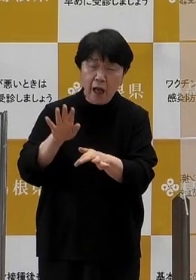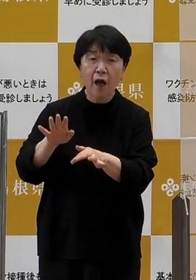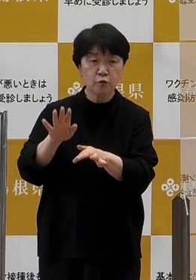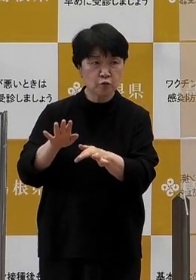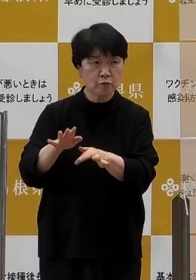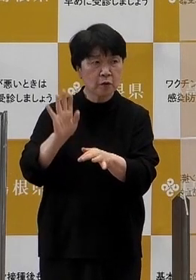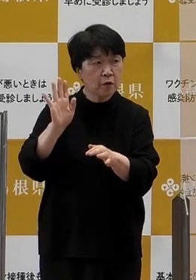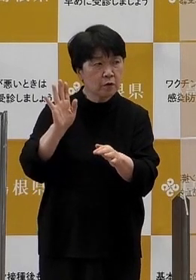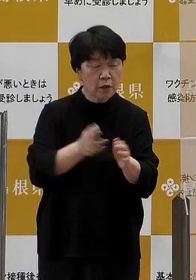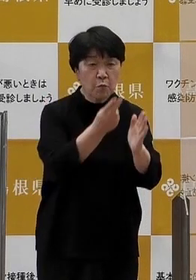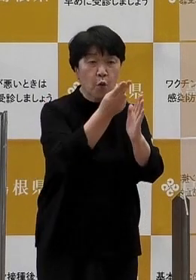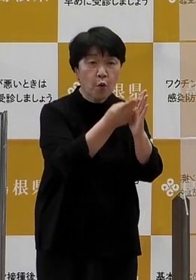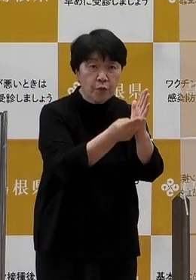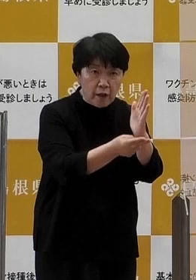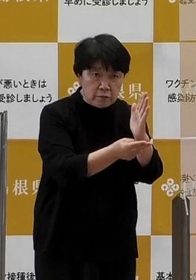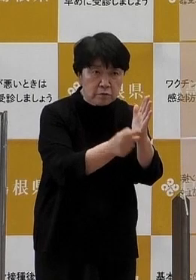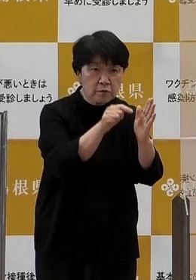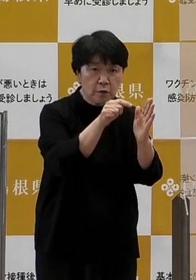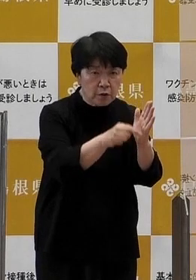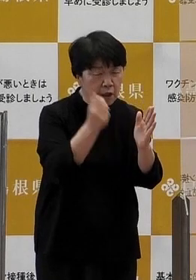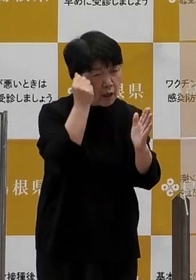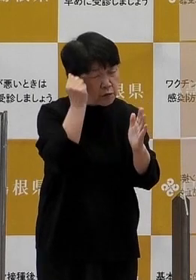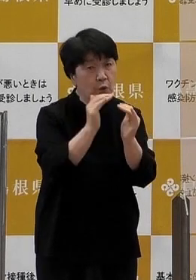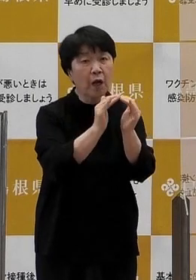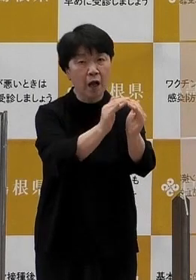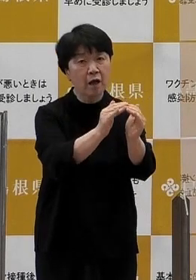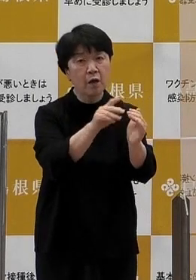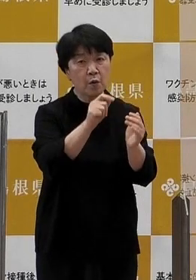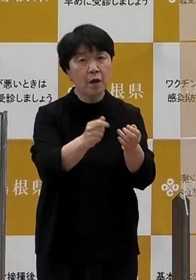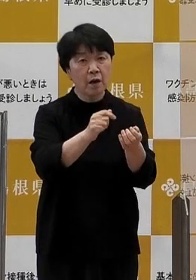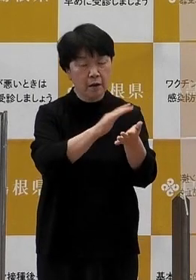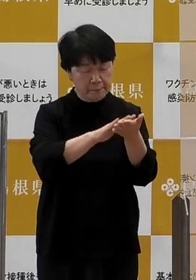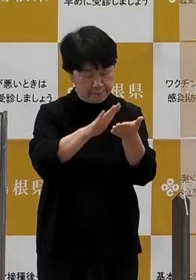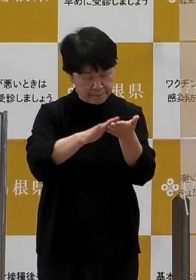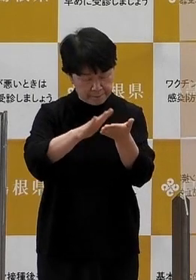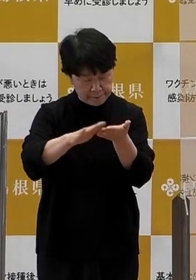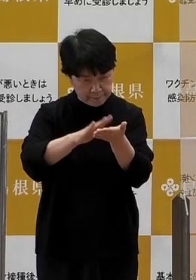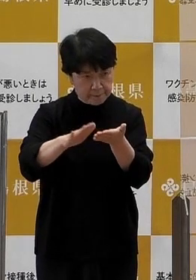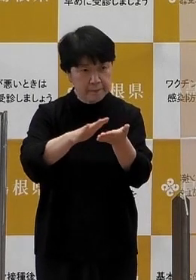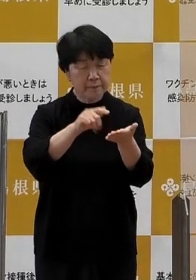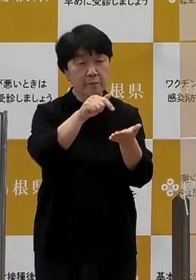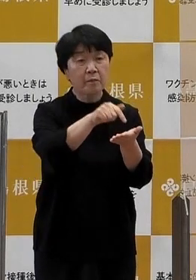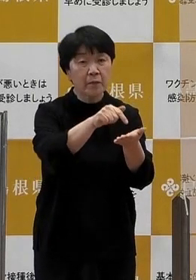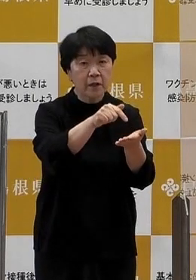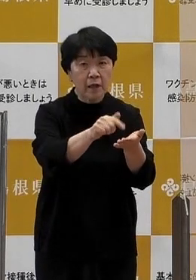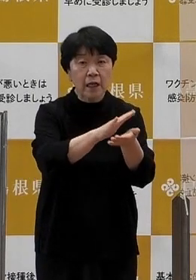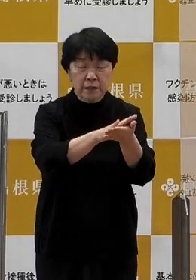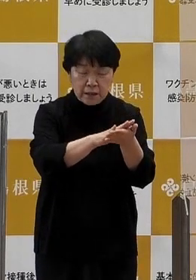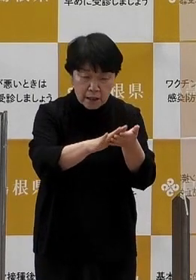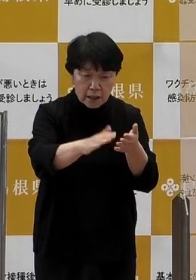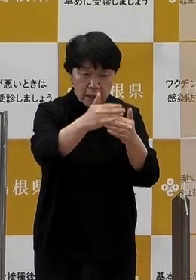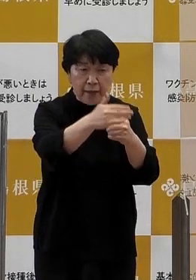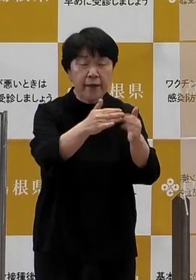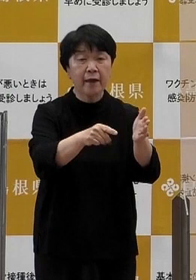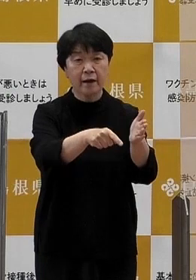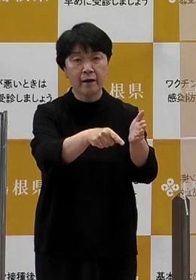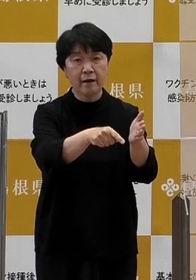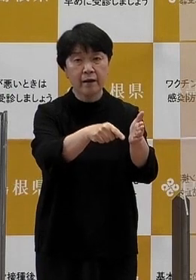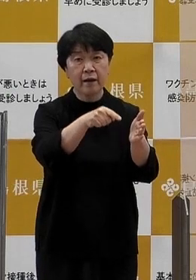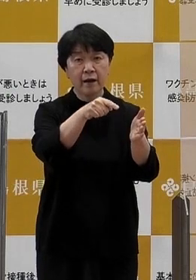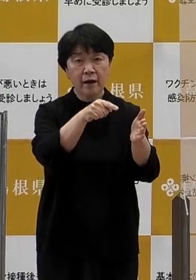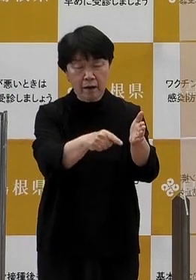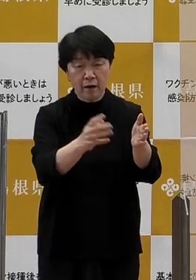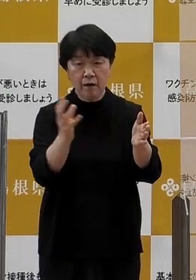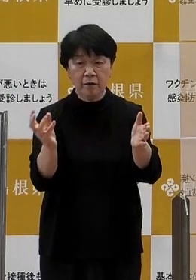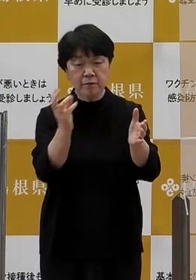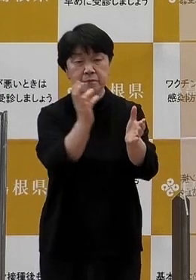ル旅館に泊まるっていうのは一回きれいにされたところにクリーンルームに入られて、家族一緒に来られた人と